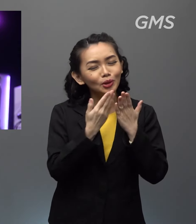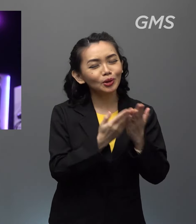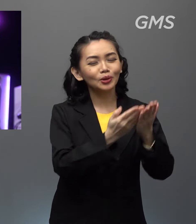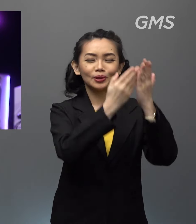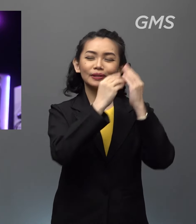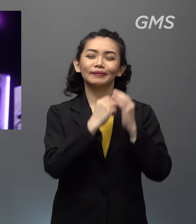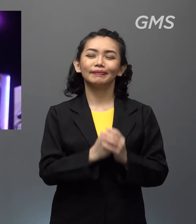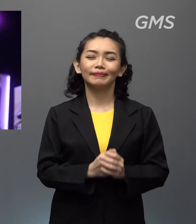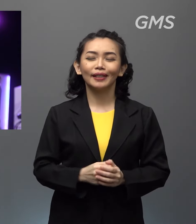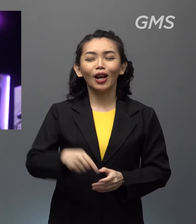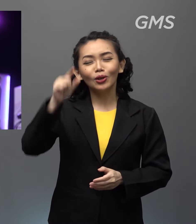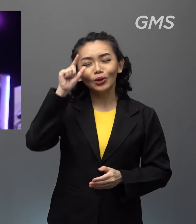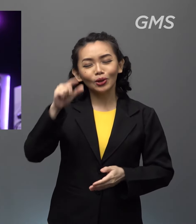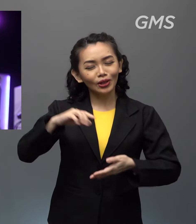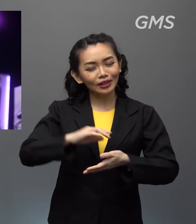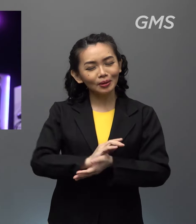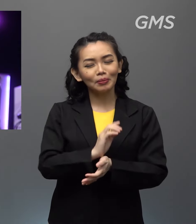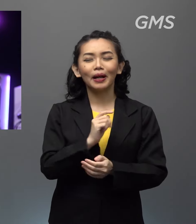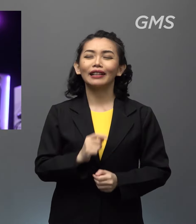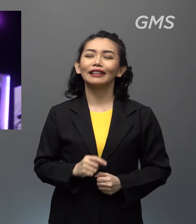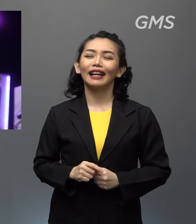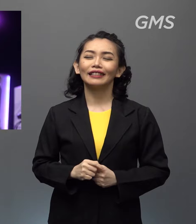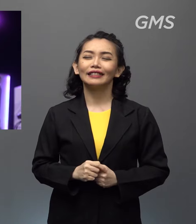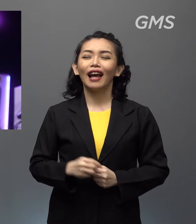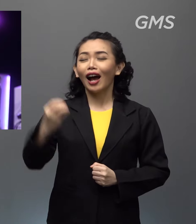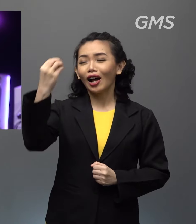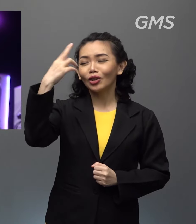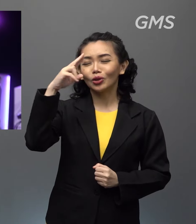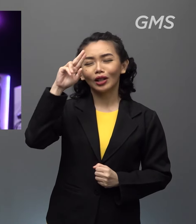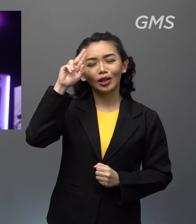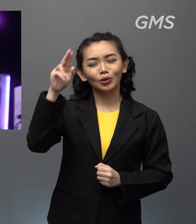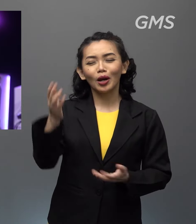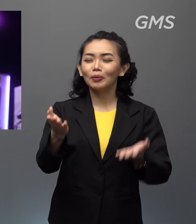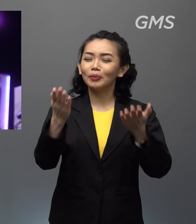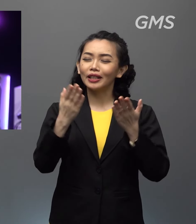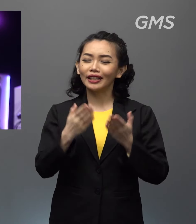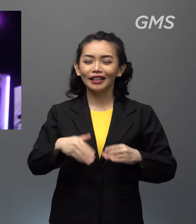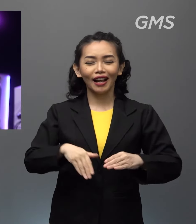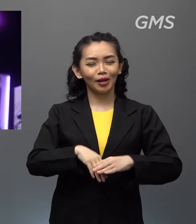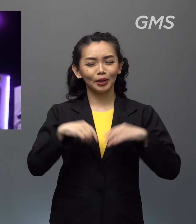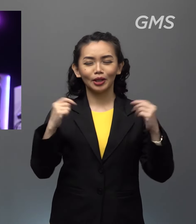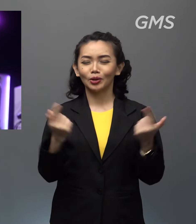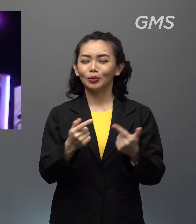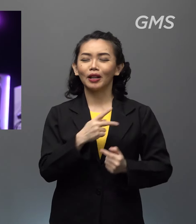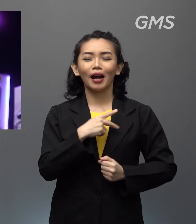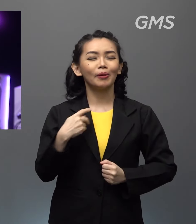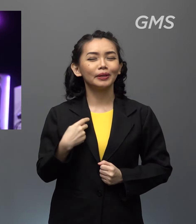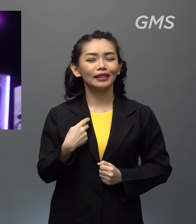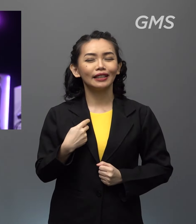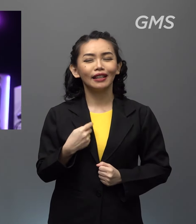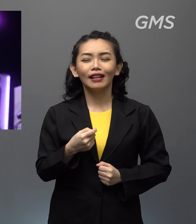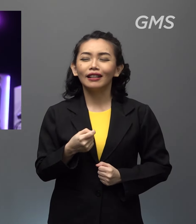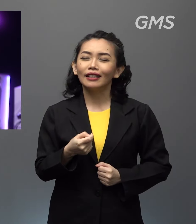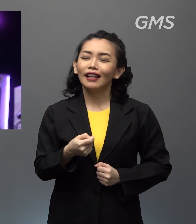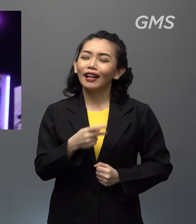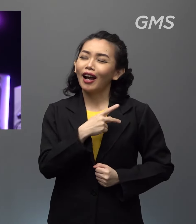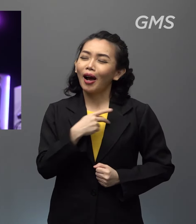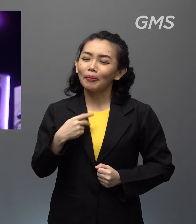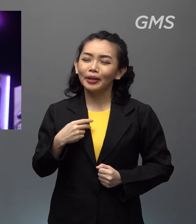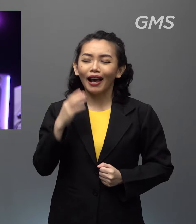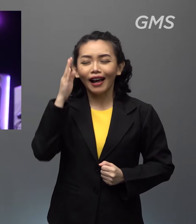buat kesempatan demi kesempatan, buat anugerah yang Tuhan berikan dalam kehidupan kami. Kalau sebentar kami mau mengikuti ibadah